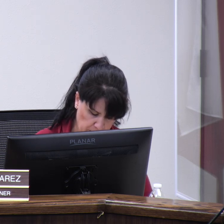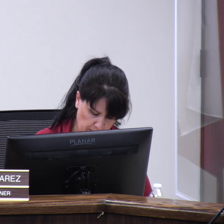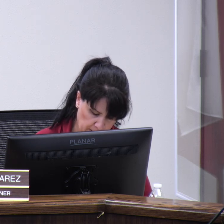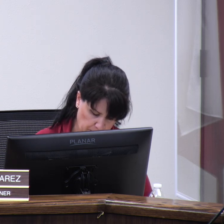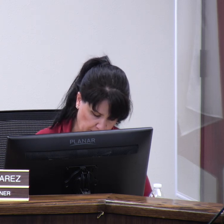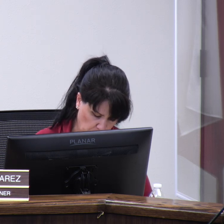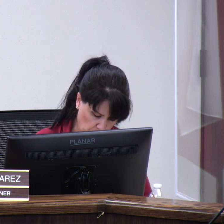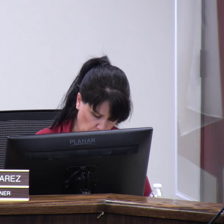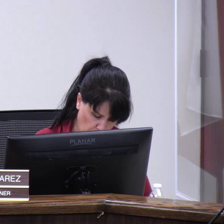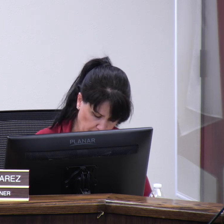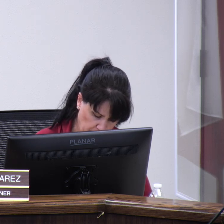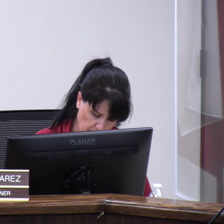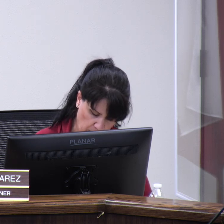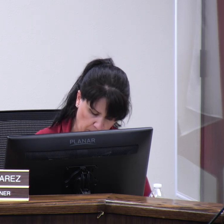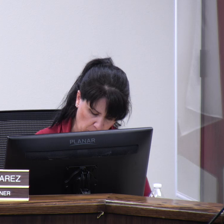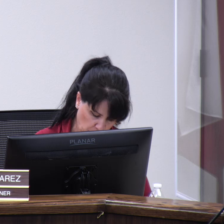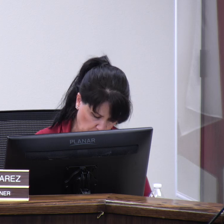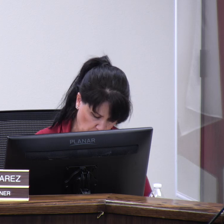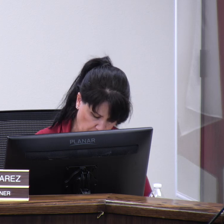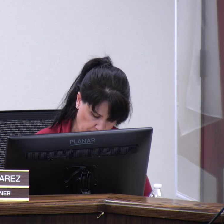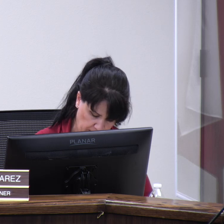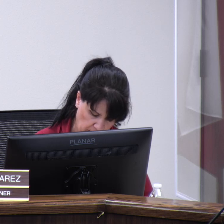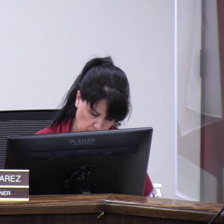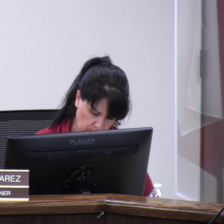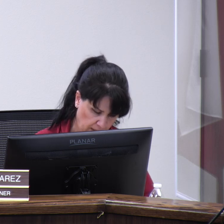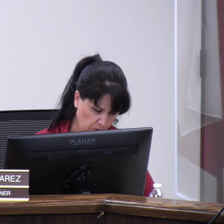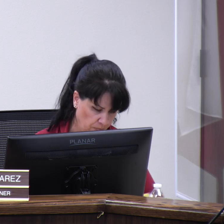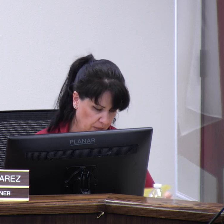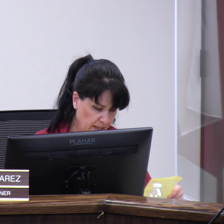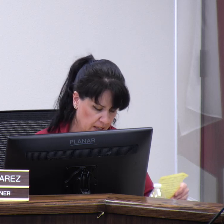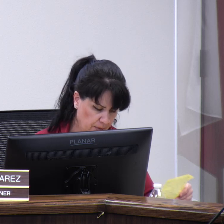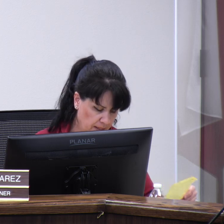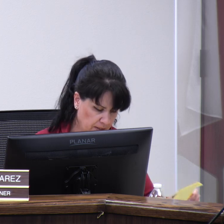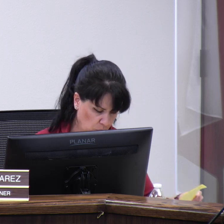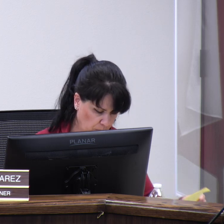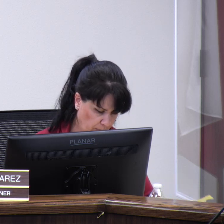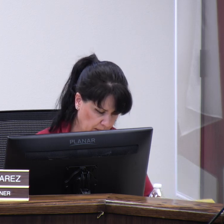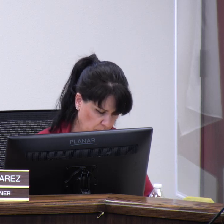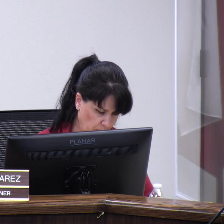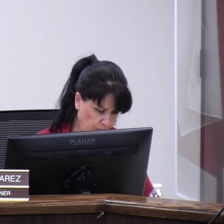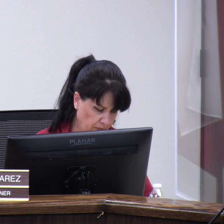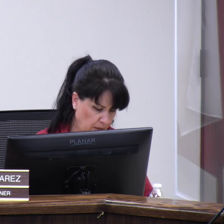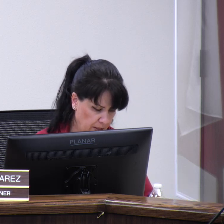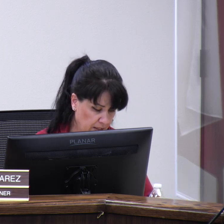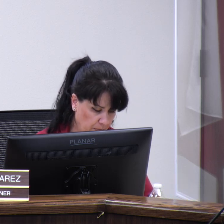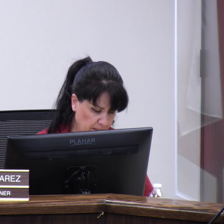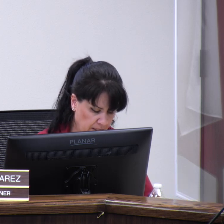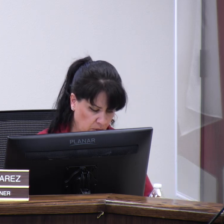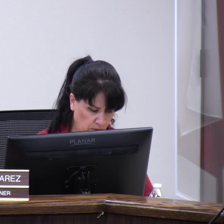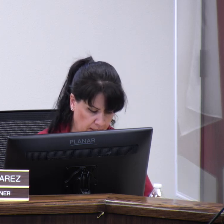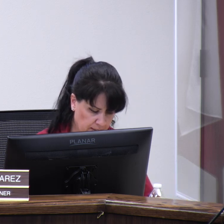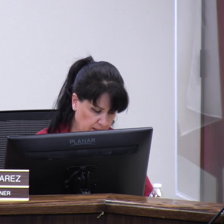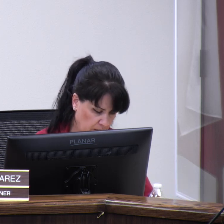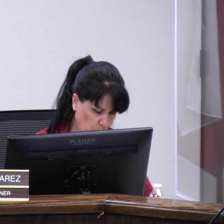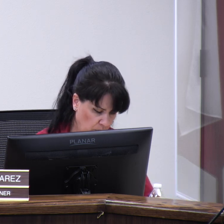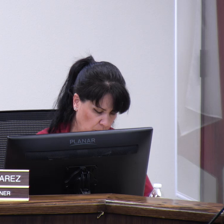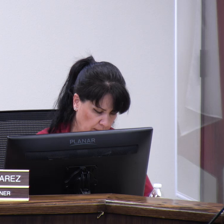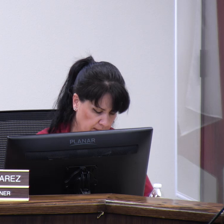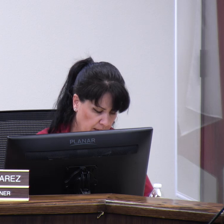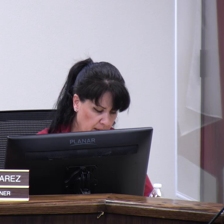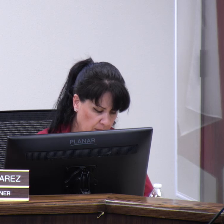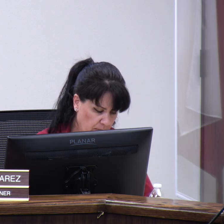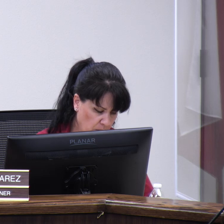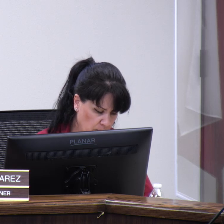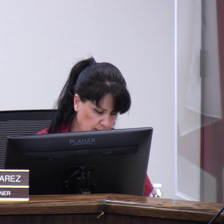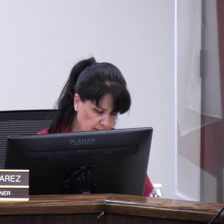Entre más medidas de precaución tome, tendrá una mayor protección para evitar el contagio. Evite así su propagación. Evite también encontrarse entre